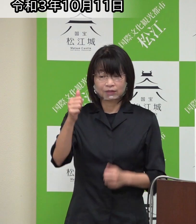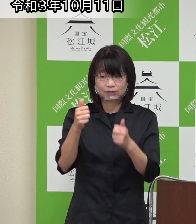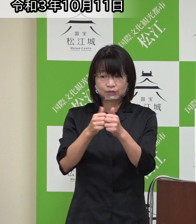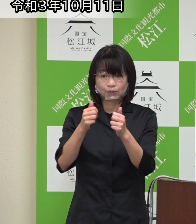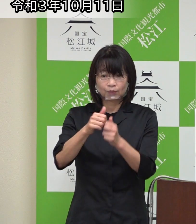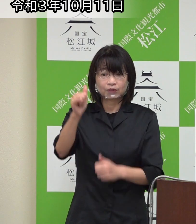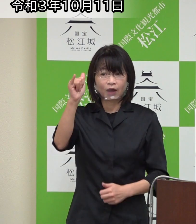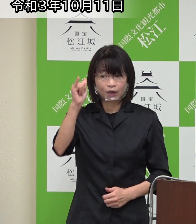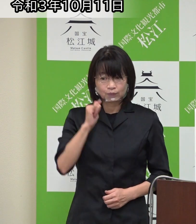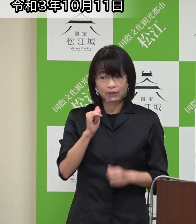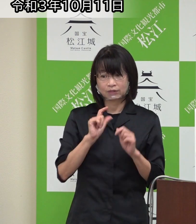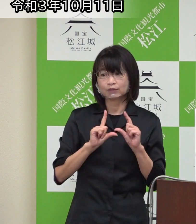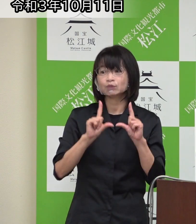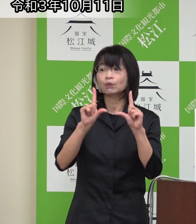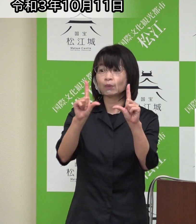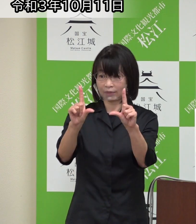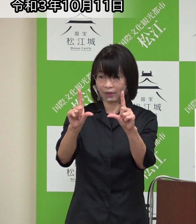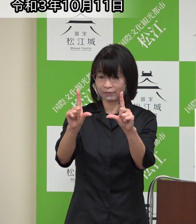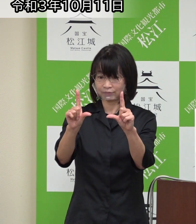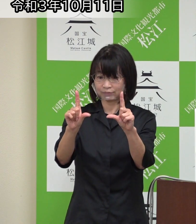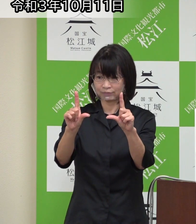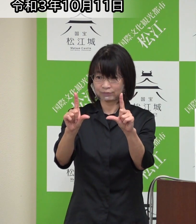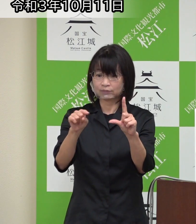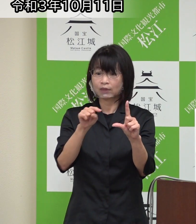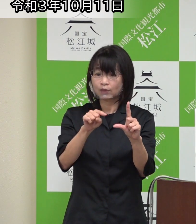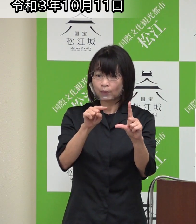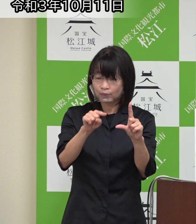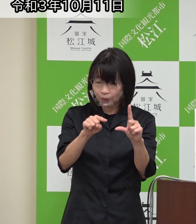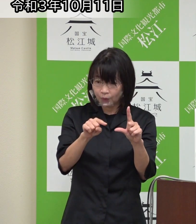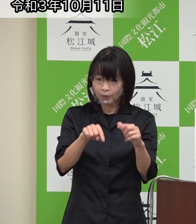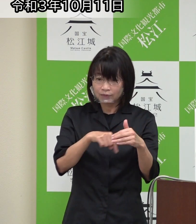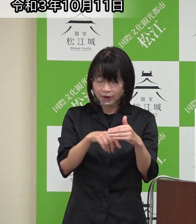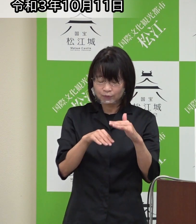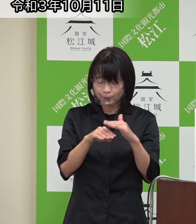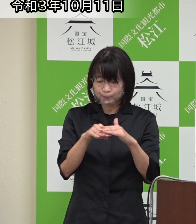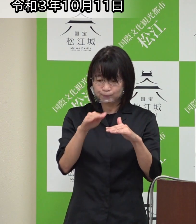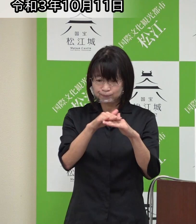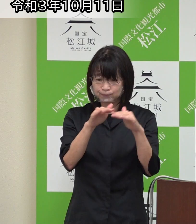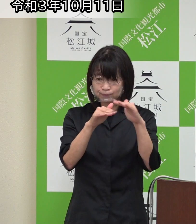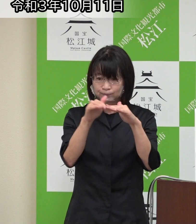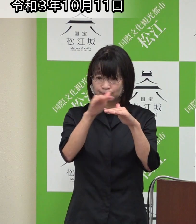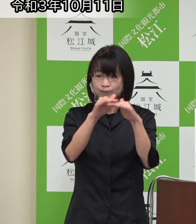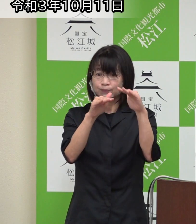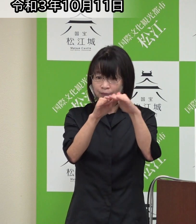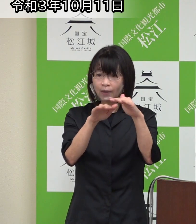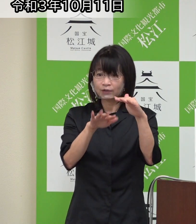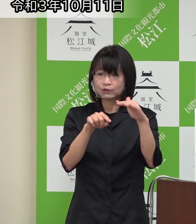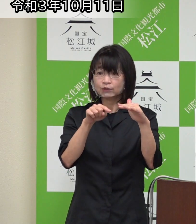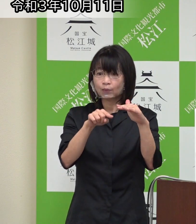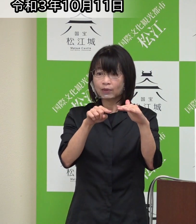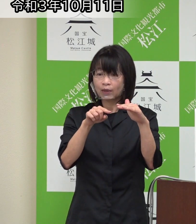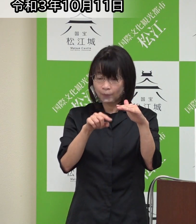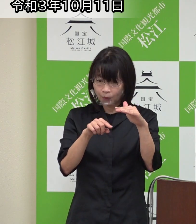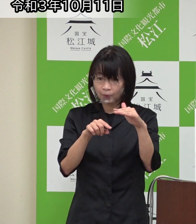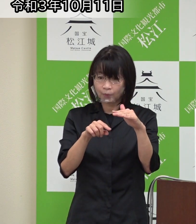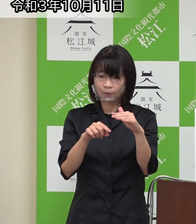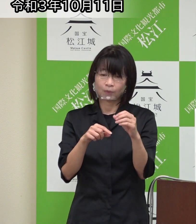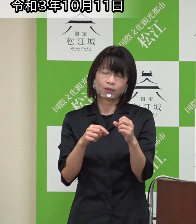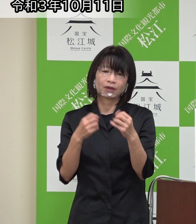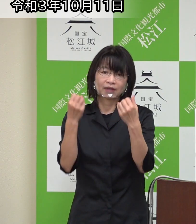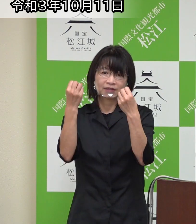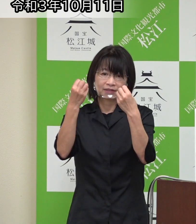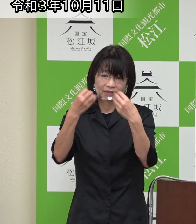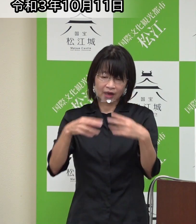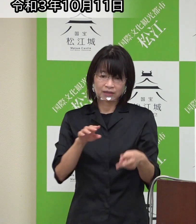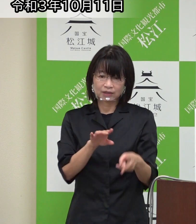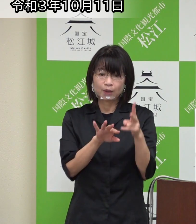でそれはノウハウとしてはもちろん蓄積されていますの でそれをシステムに落とし込んで、この質問がこのキーワードがあったとき